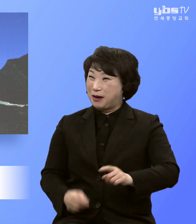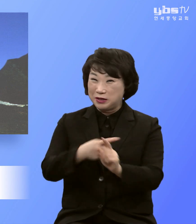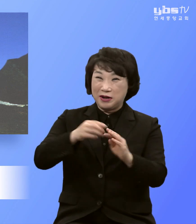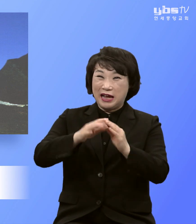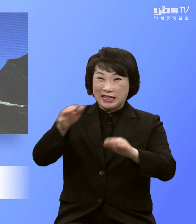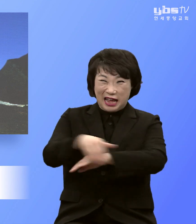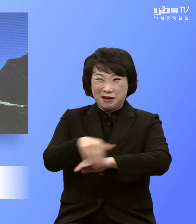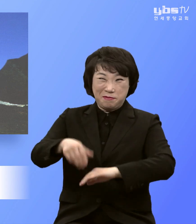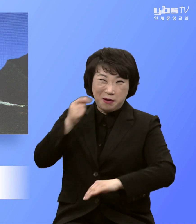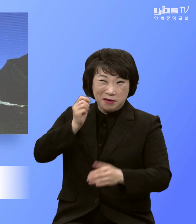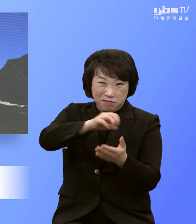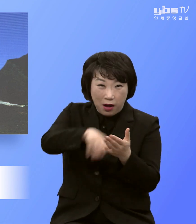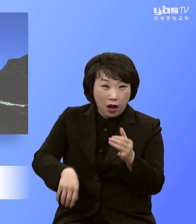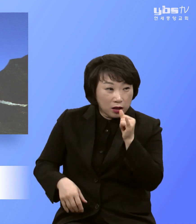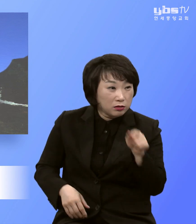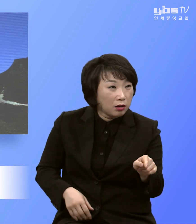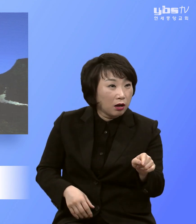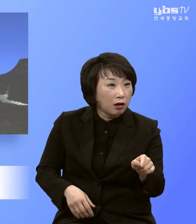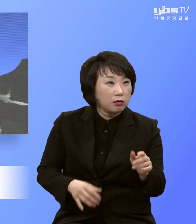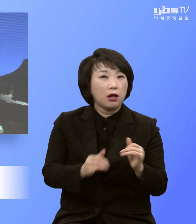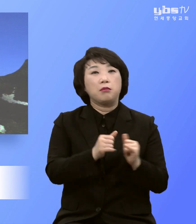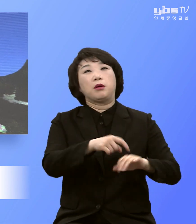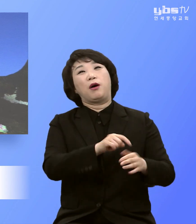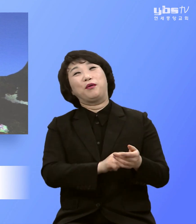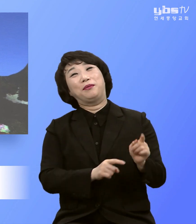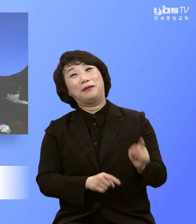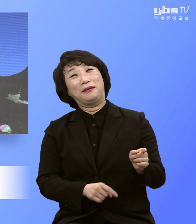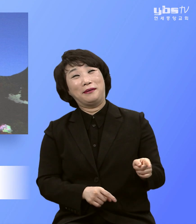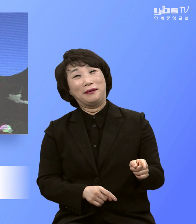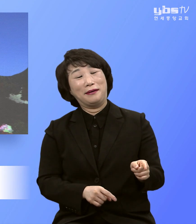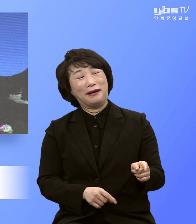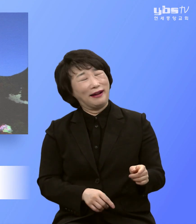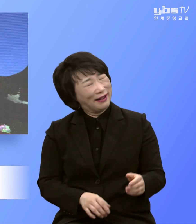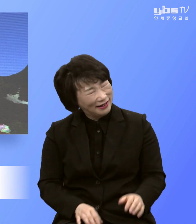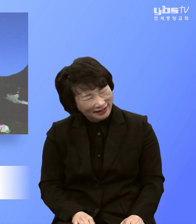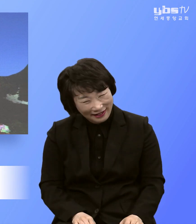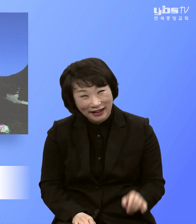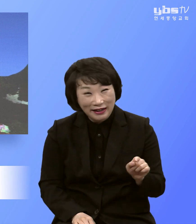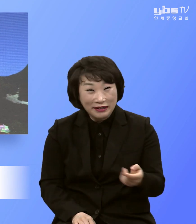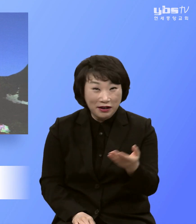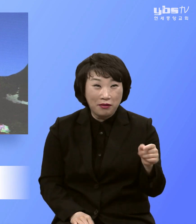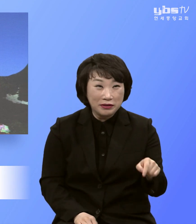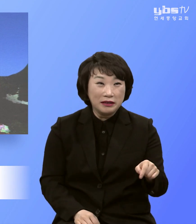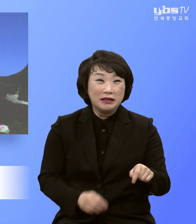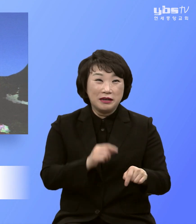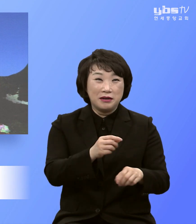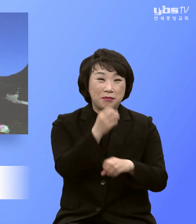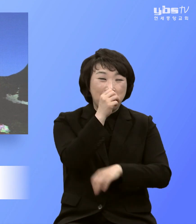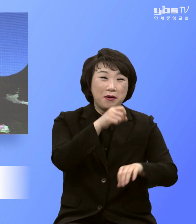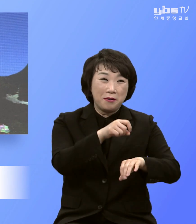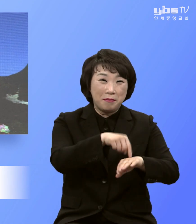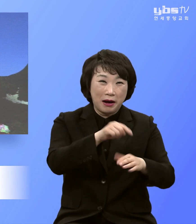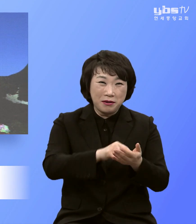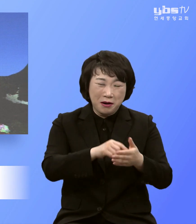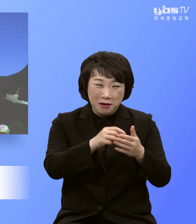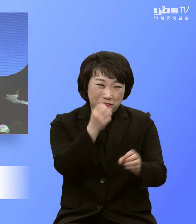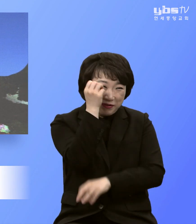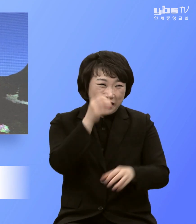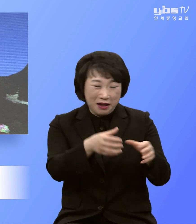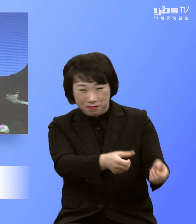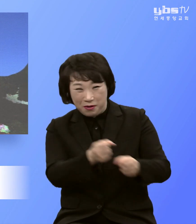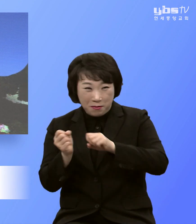못 하네. 이게 본심이에요. 이게. 이 본심을 뿌리째 뽑아 절제시키는